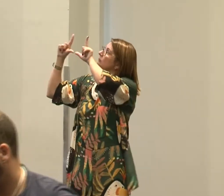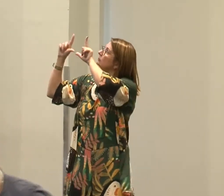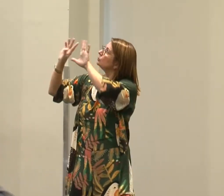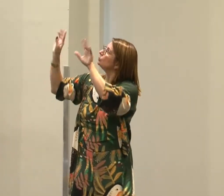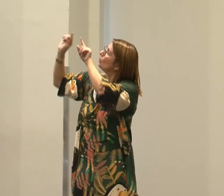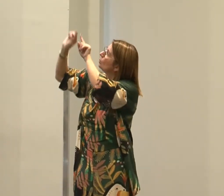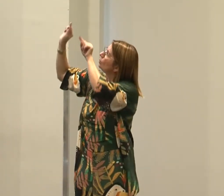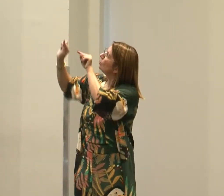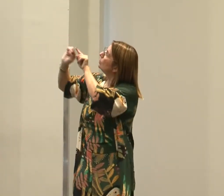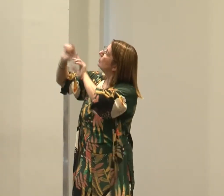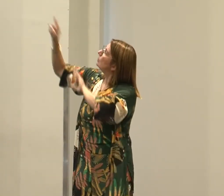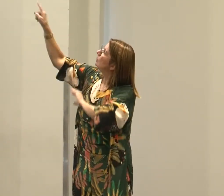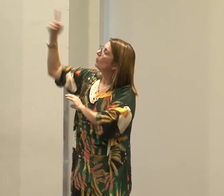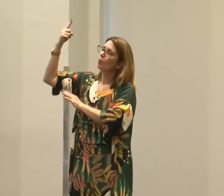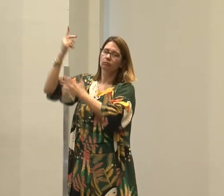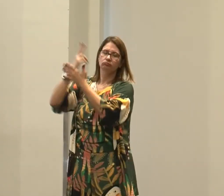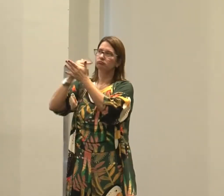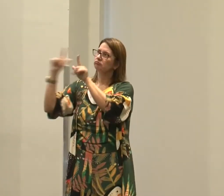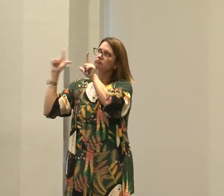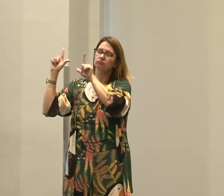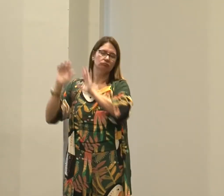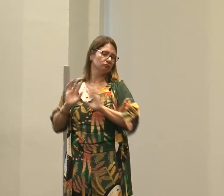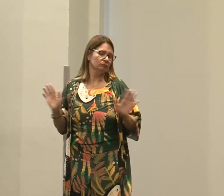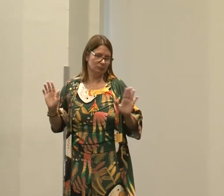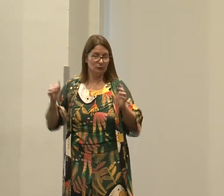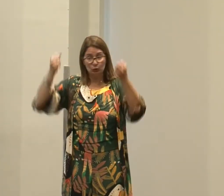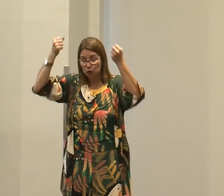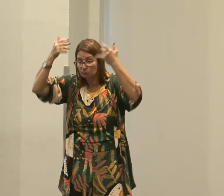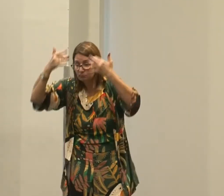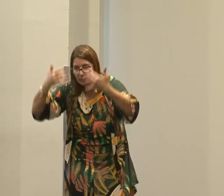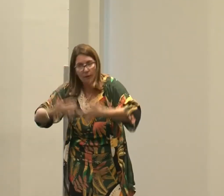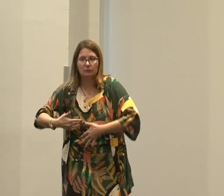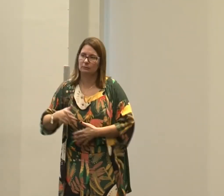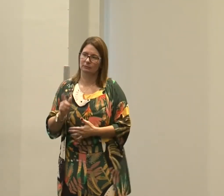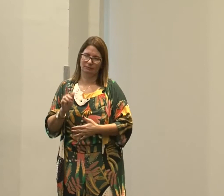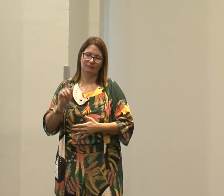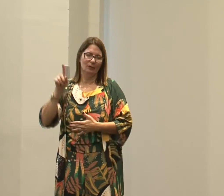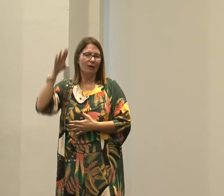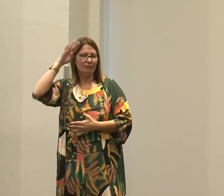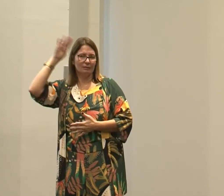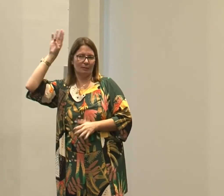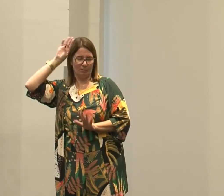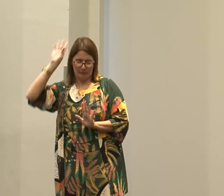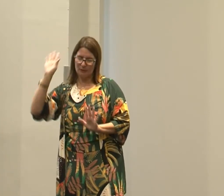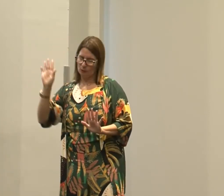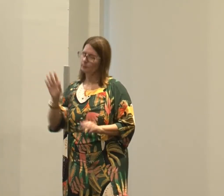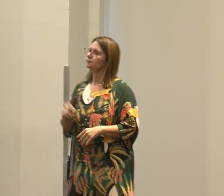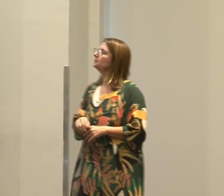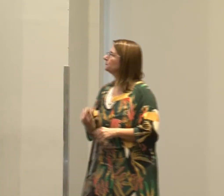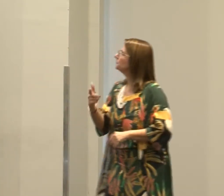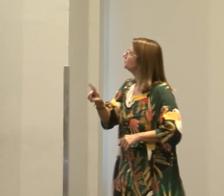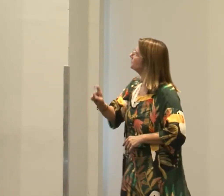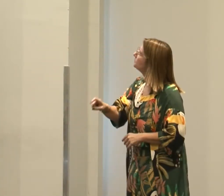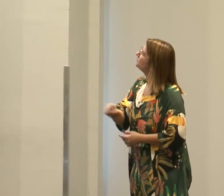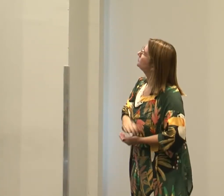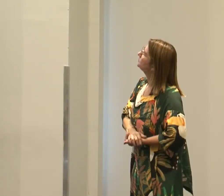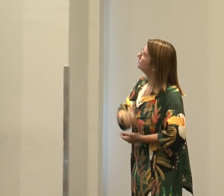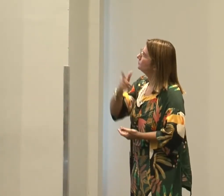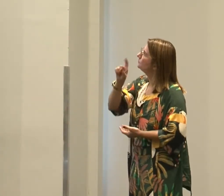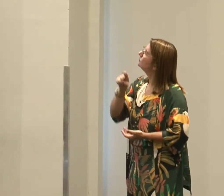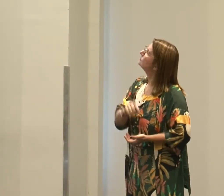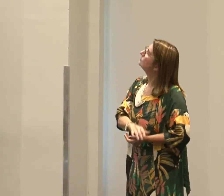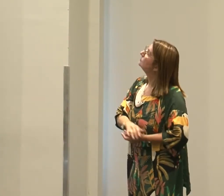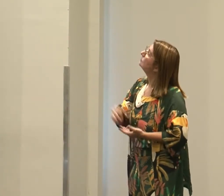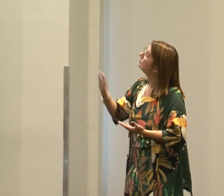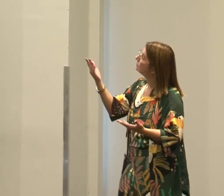Lá em cima é diferente, né? Tem apenas uma imagem pequena. E a definição é acadêmica. Pode